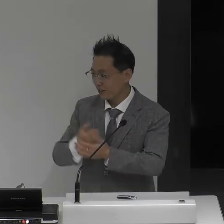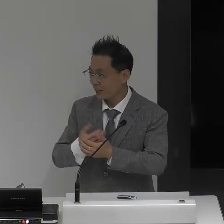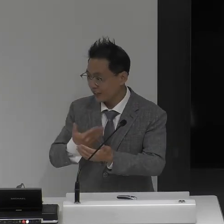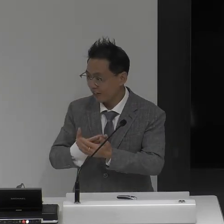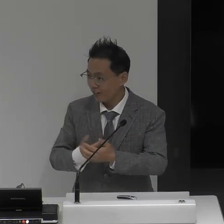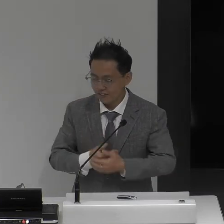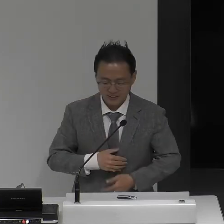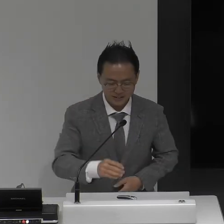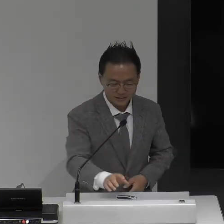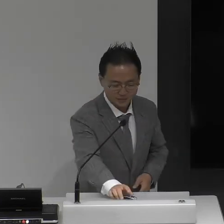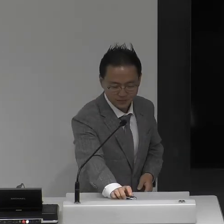기억하세요.